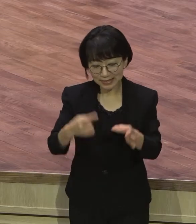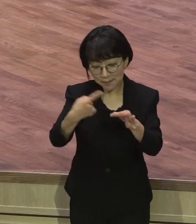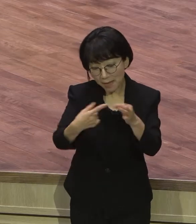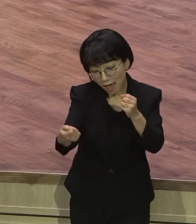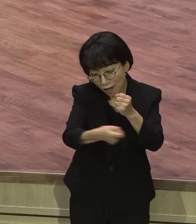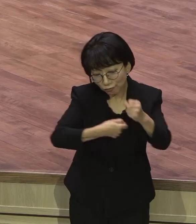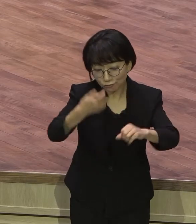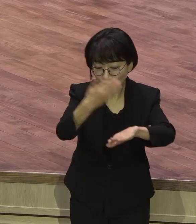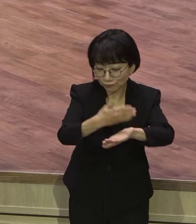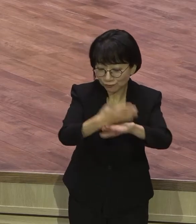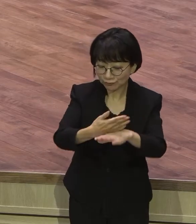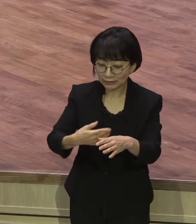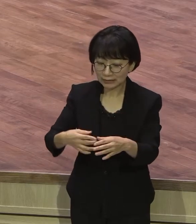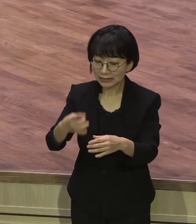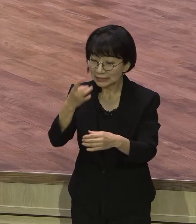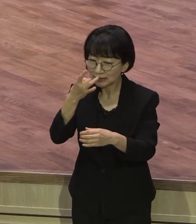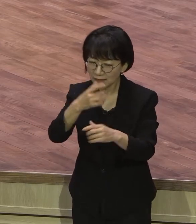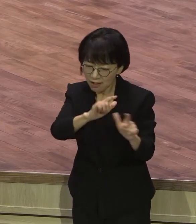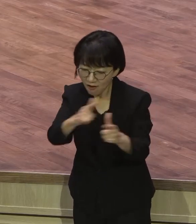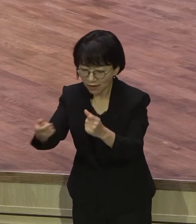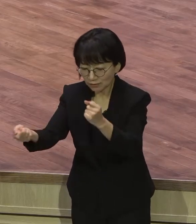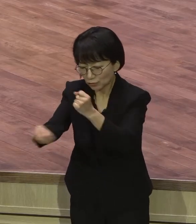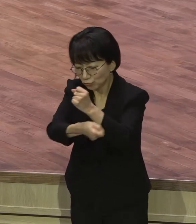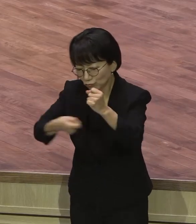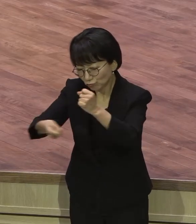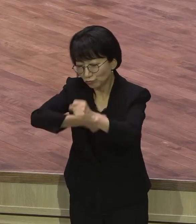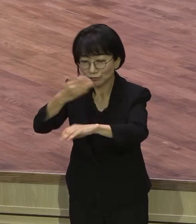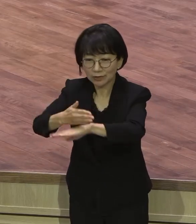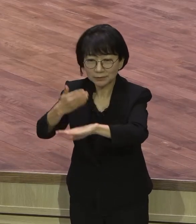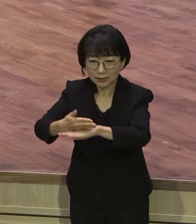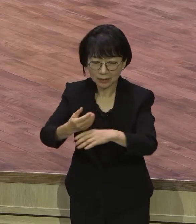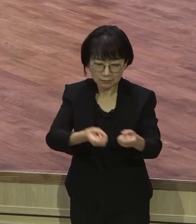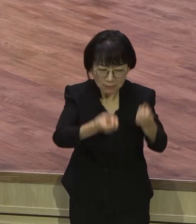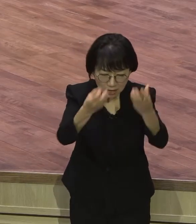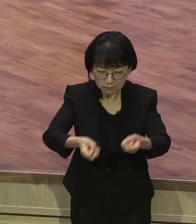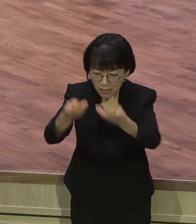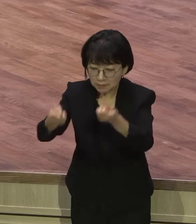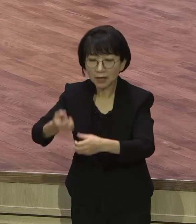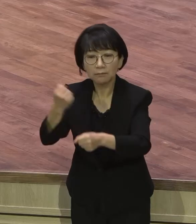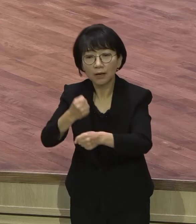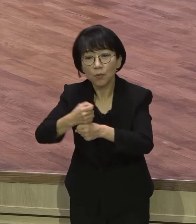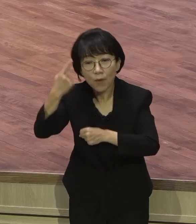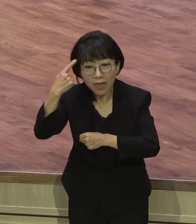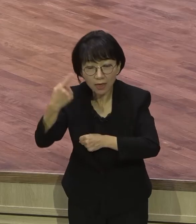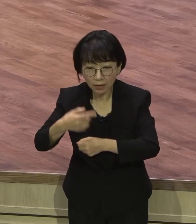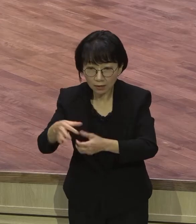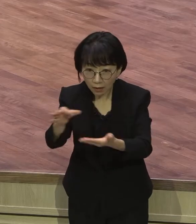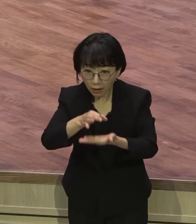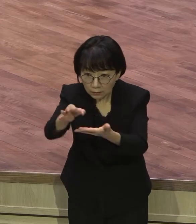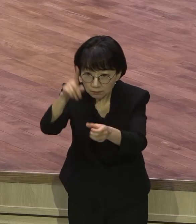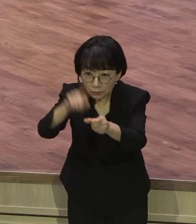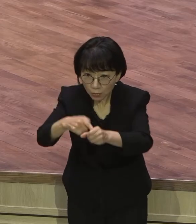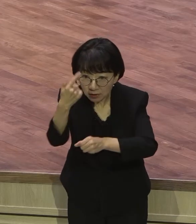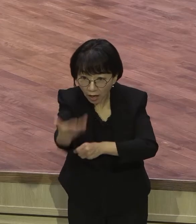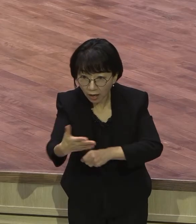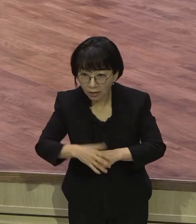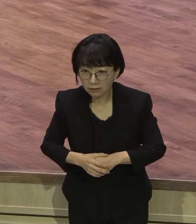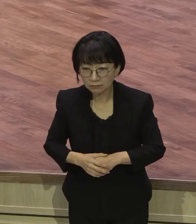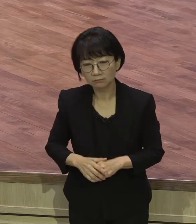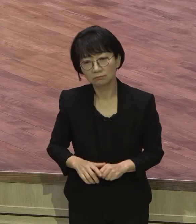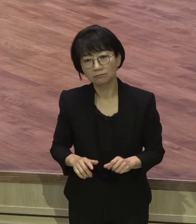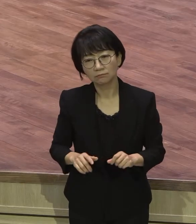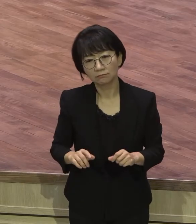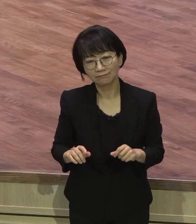이런 감사를 교회에서 만드느냐? 자꾸 그렇게 헌금하라고 그렇게 봉투를